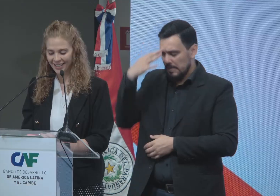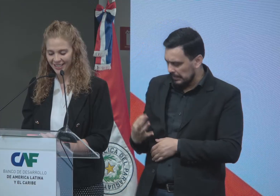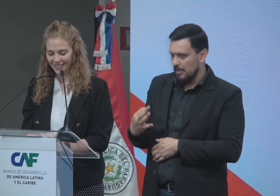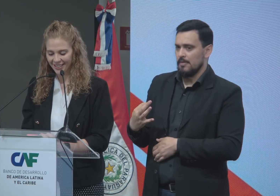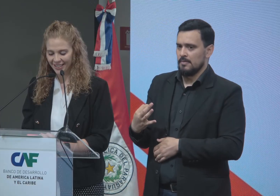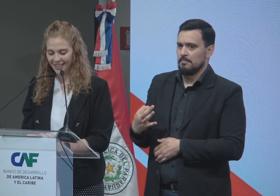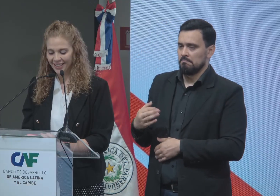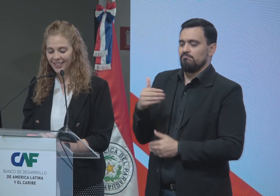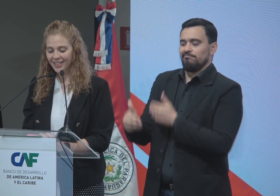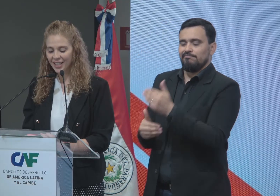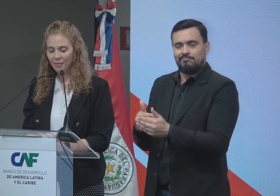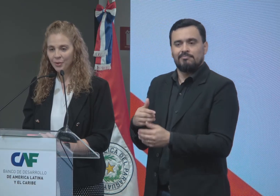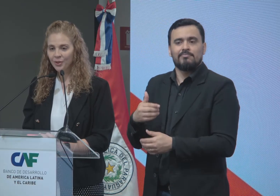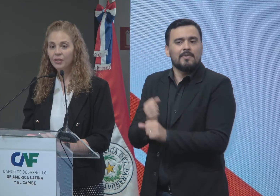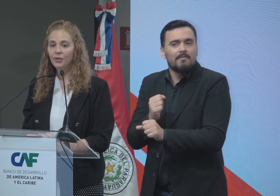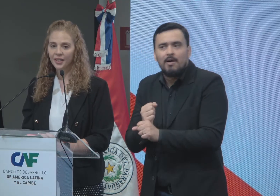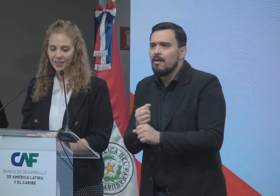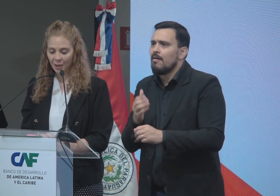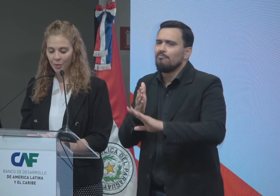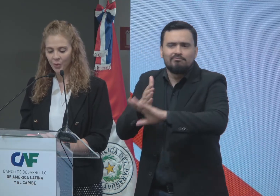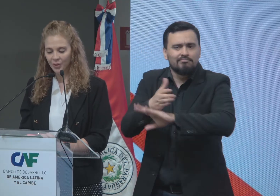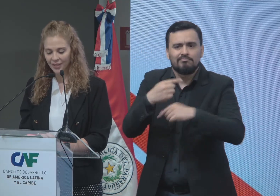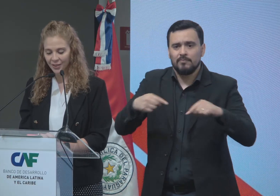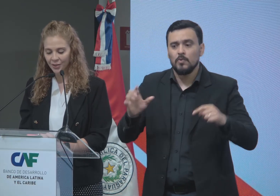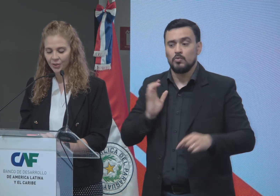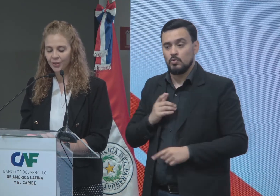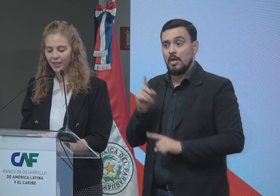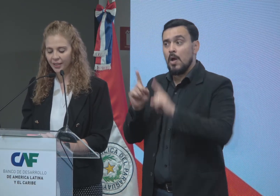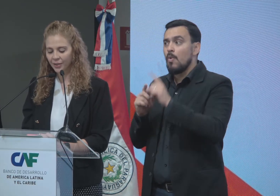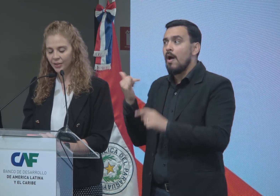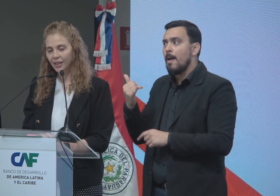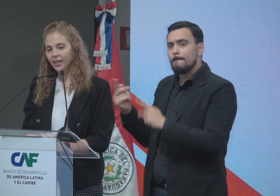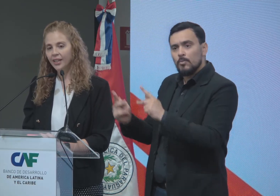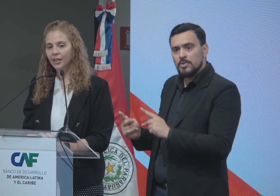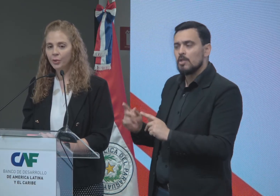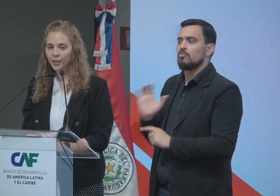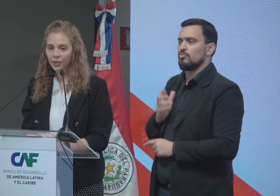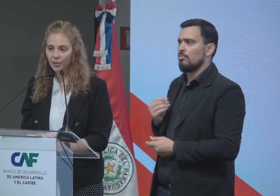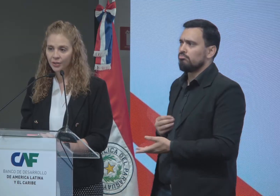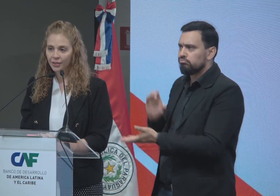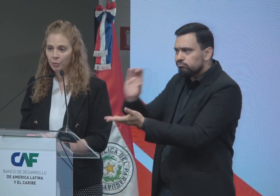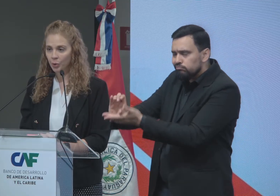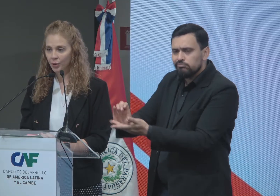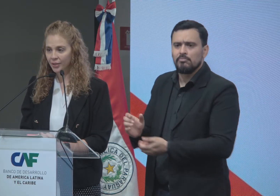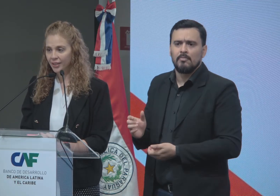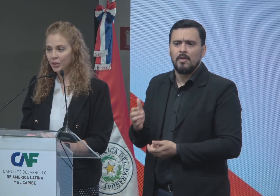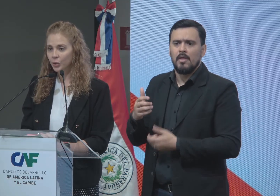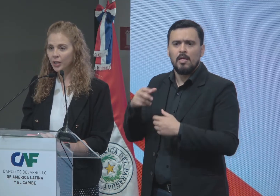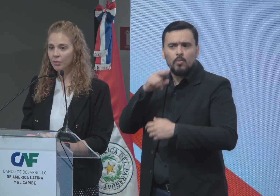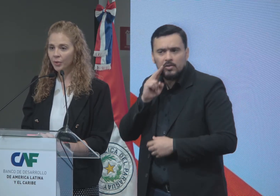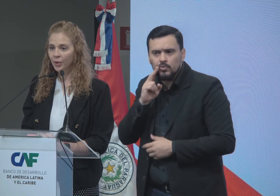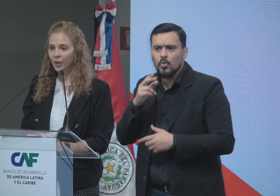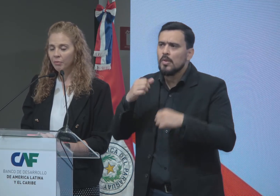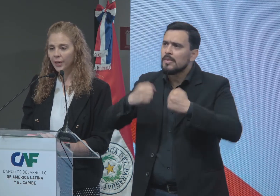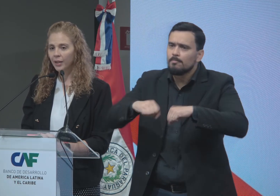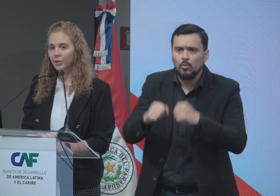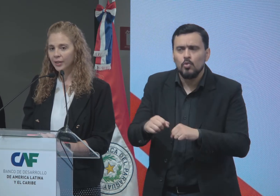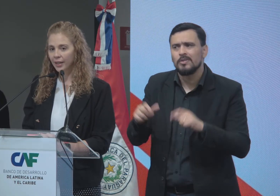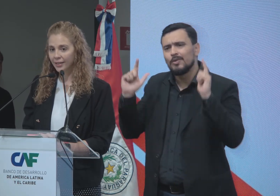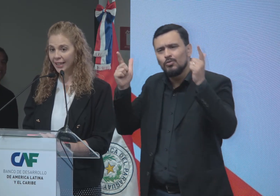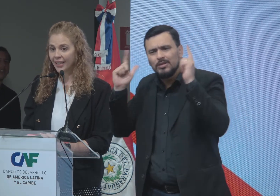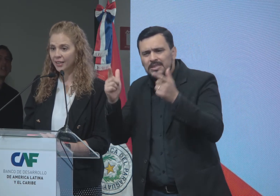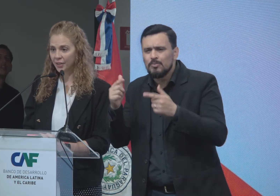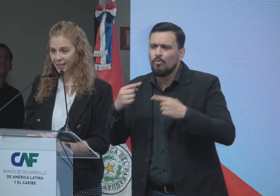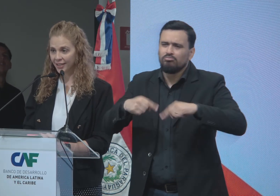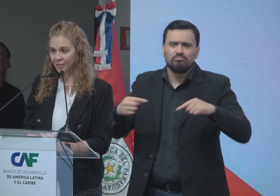día. Diseñamos y financiamos proyectos concretos en educación, deporte, turismo, para